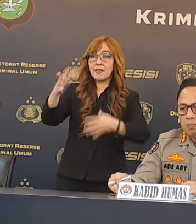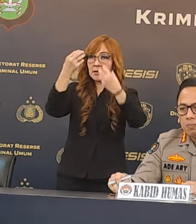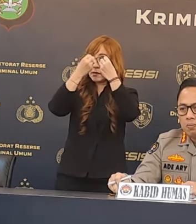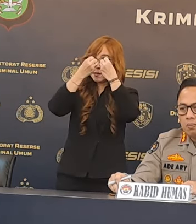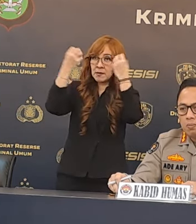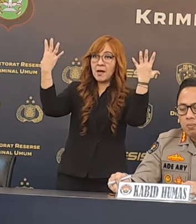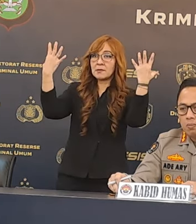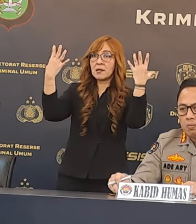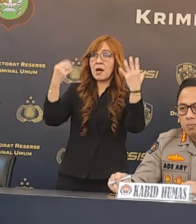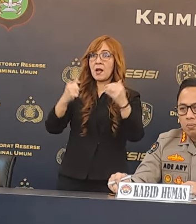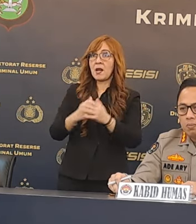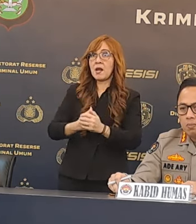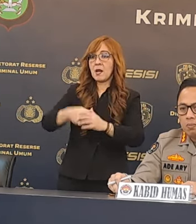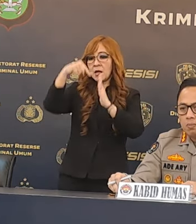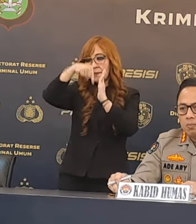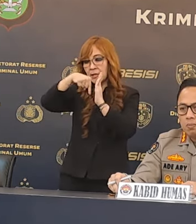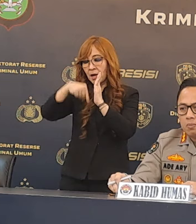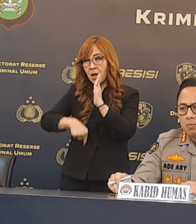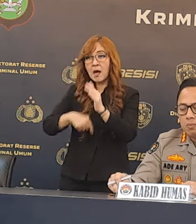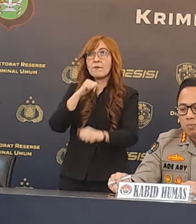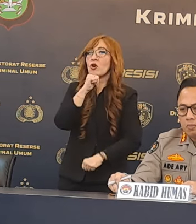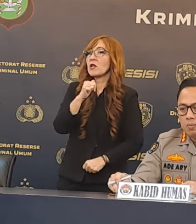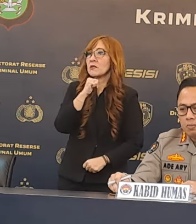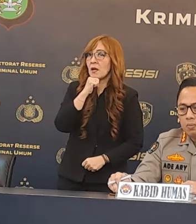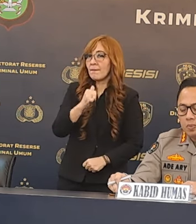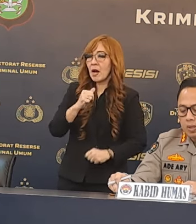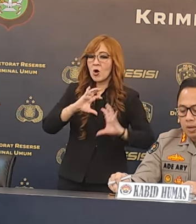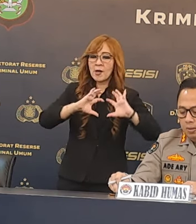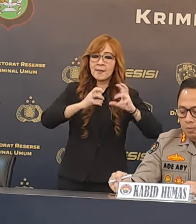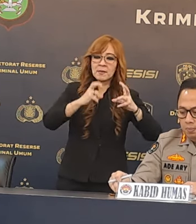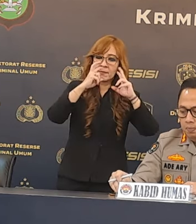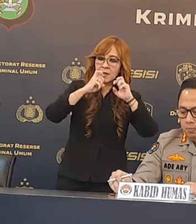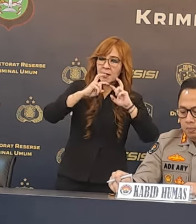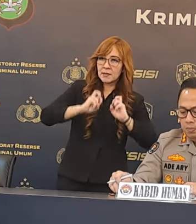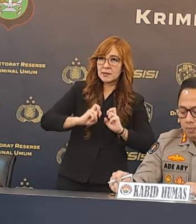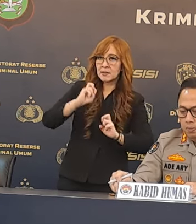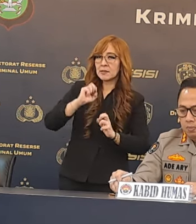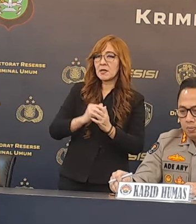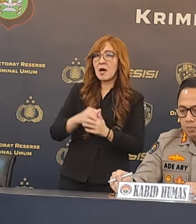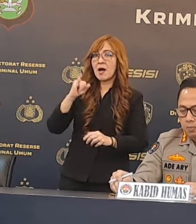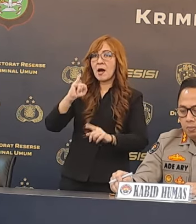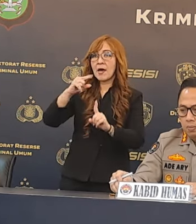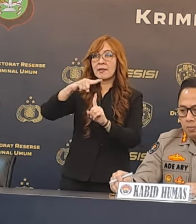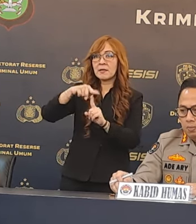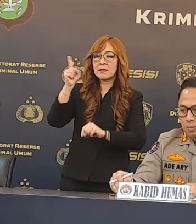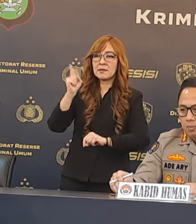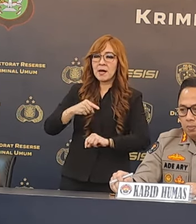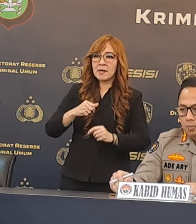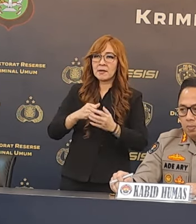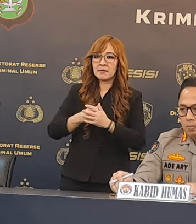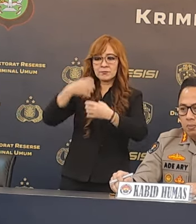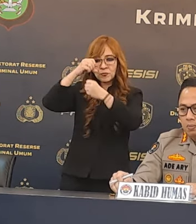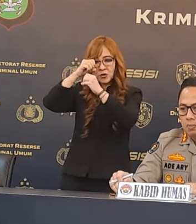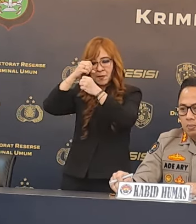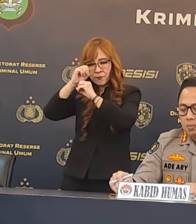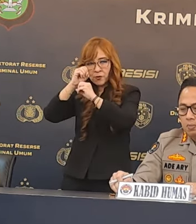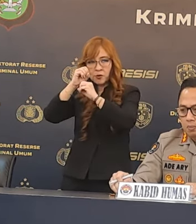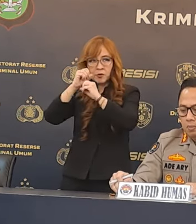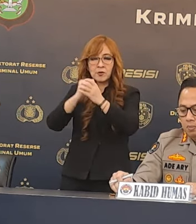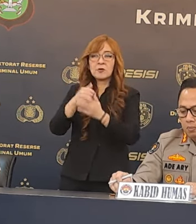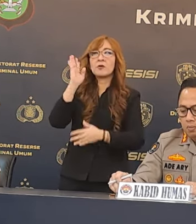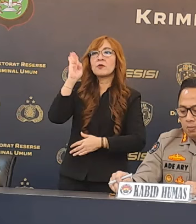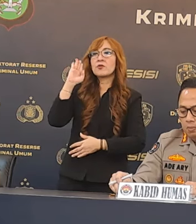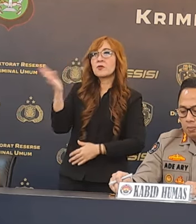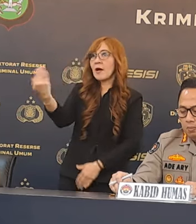penjelasan lebih detail oleh tim analisis IT dari Pusrapor Bareskrim Polri. Kebetulan dia sudah